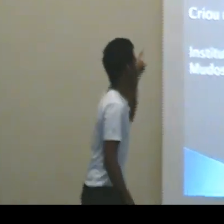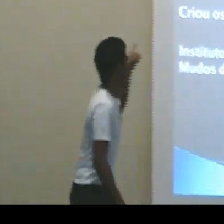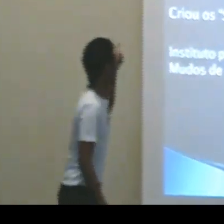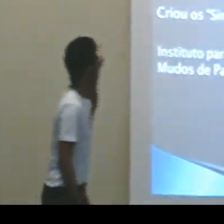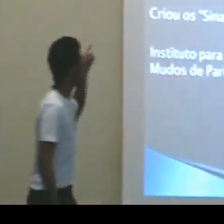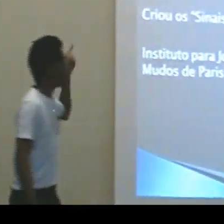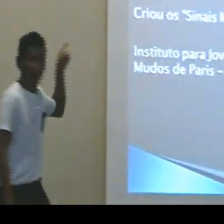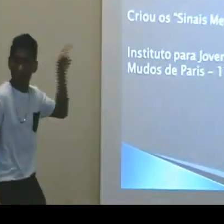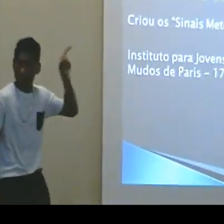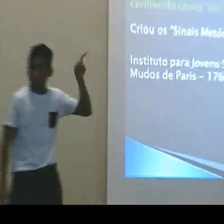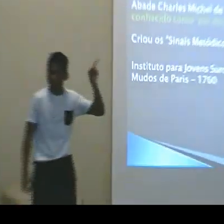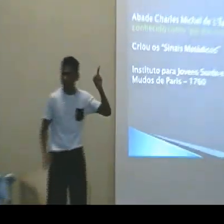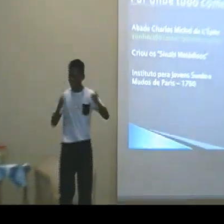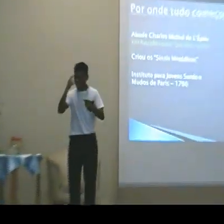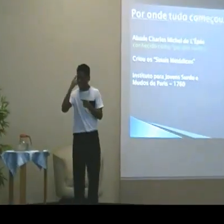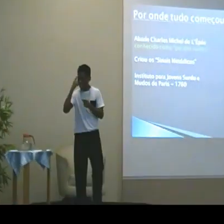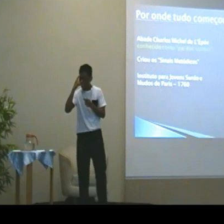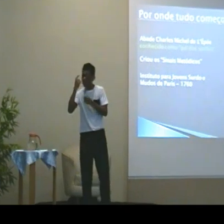na língua de sinais francesa.